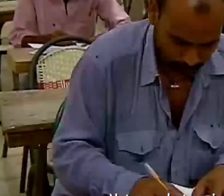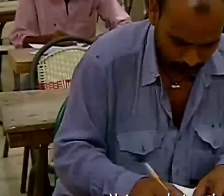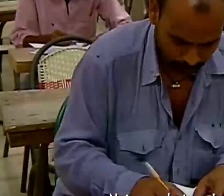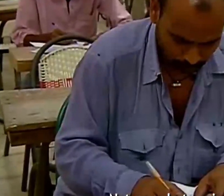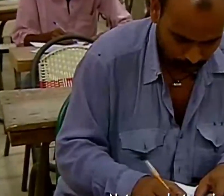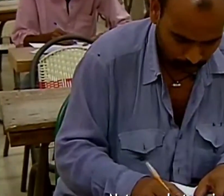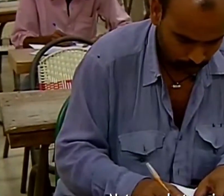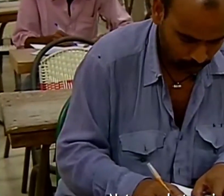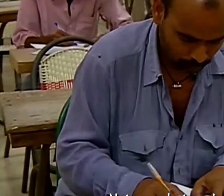मिलता